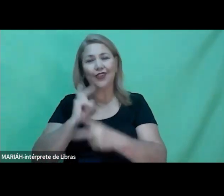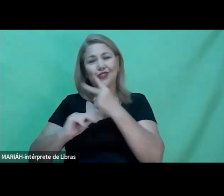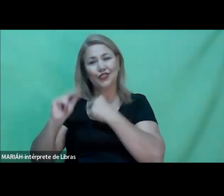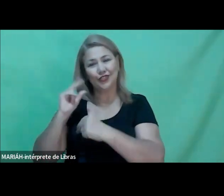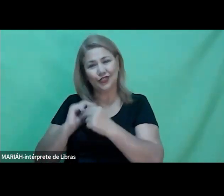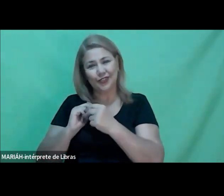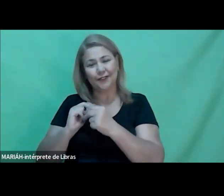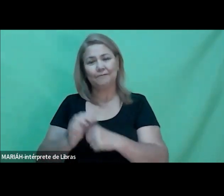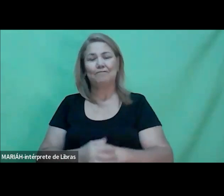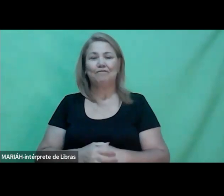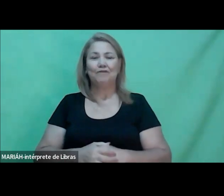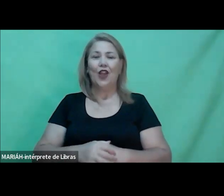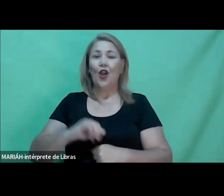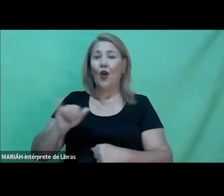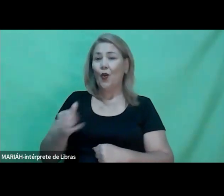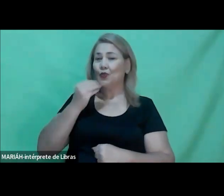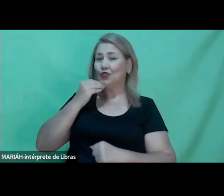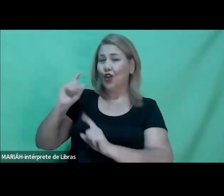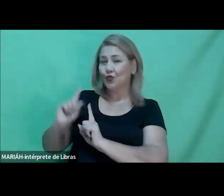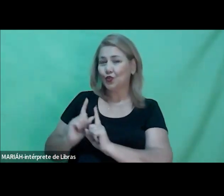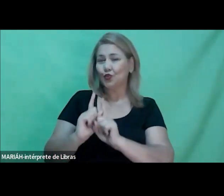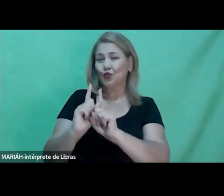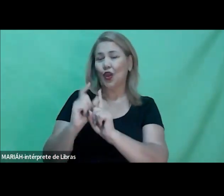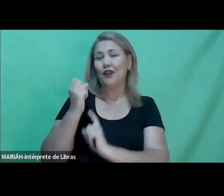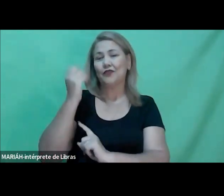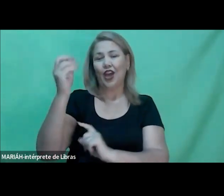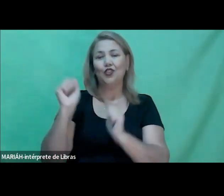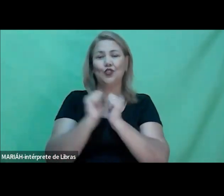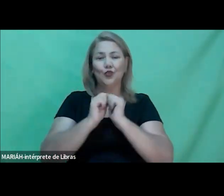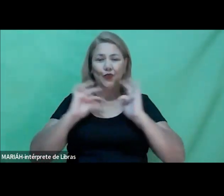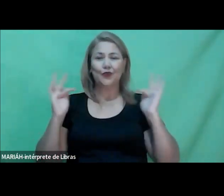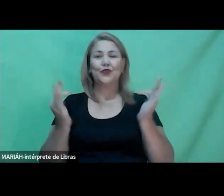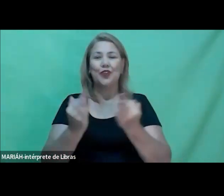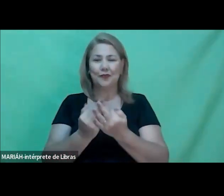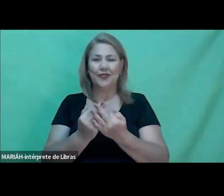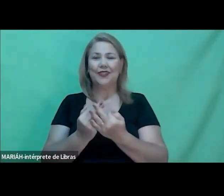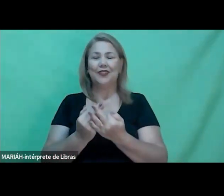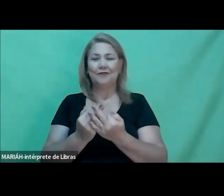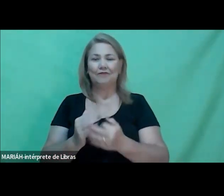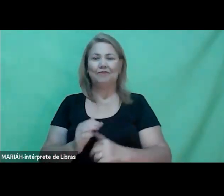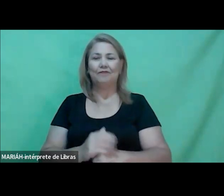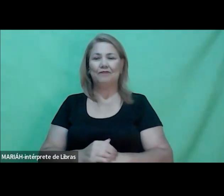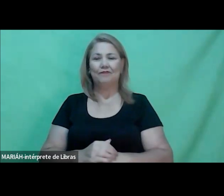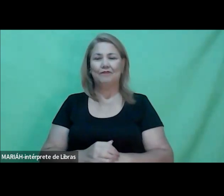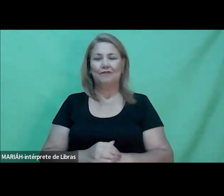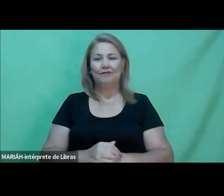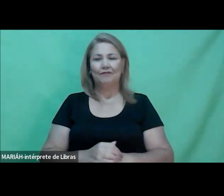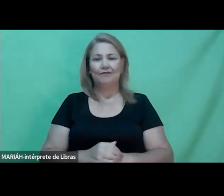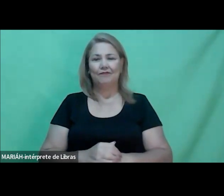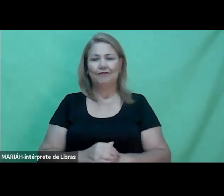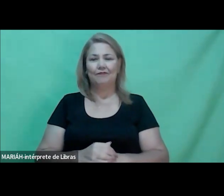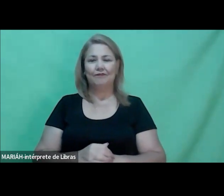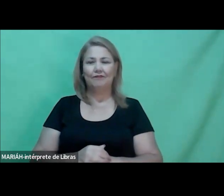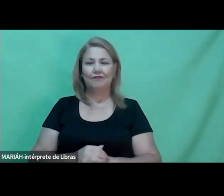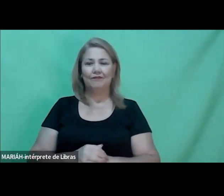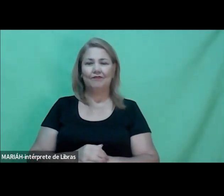oportunidad de viajar conmigo a quedarse en la casa de mi familia en Barranquilla y y en el